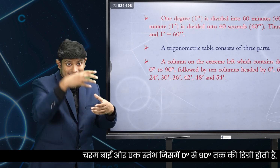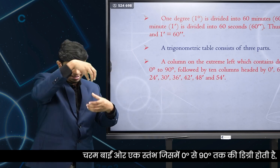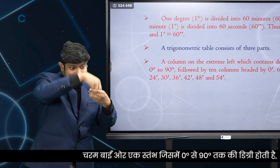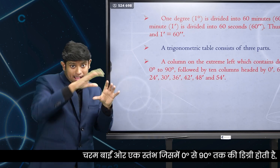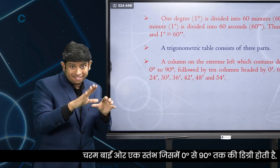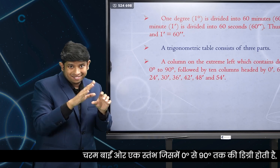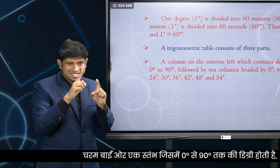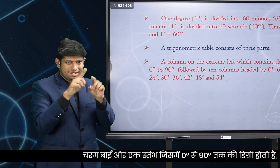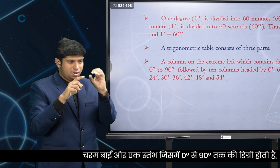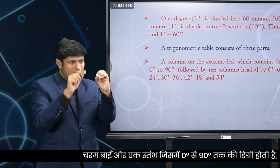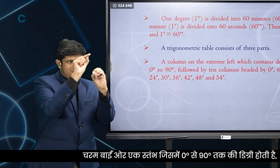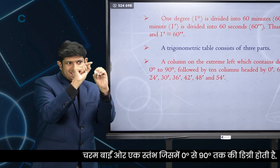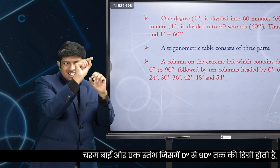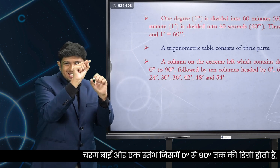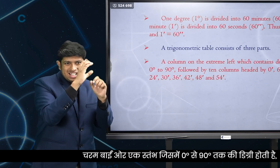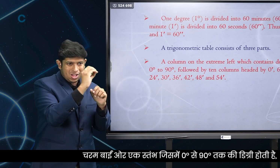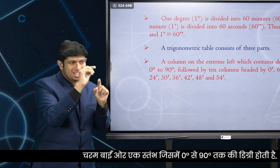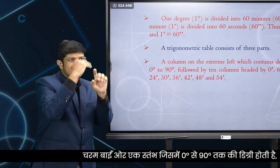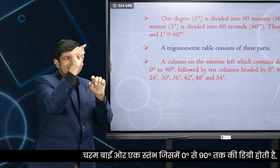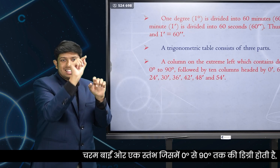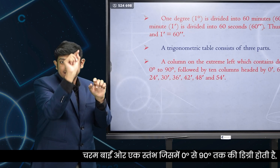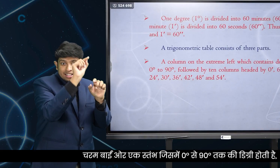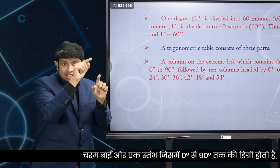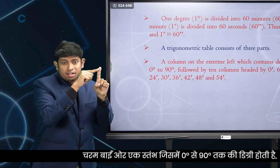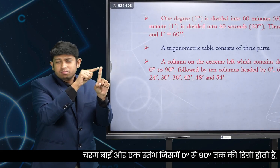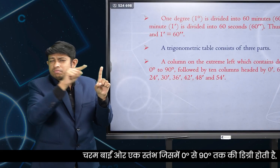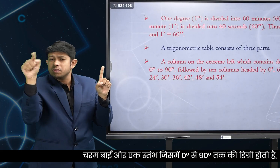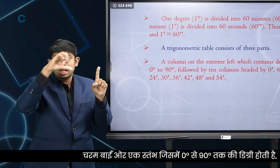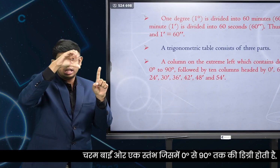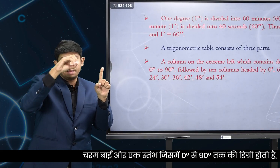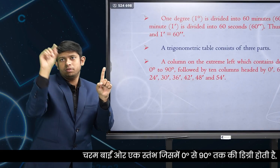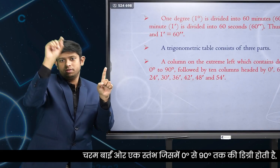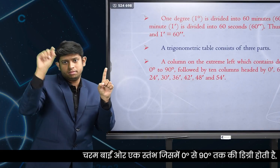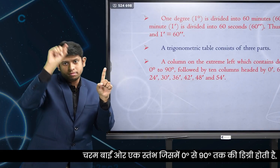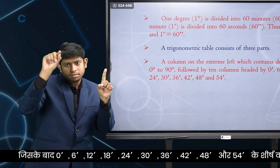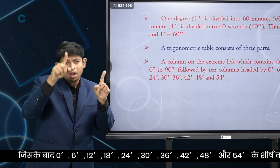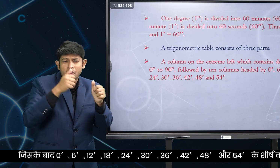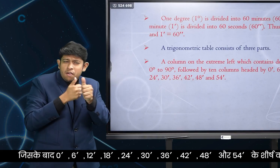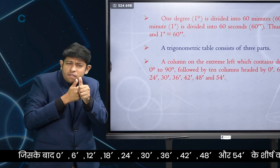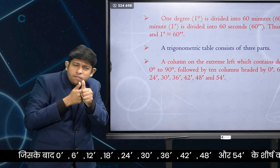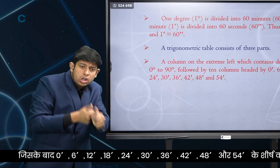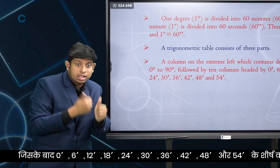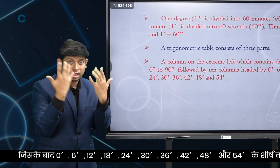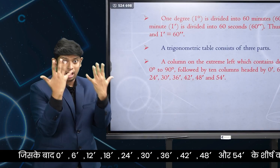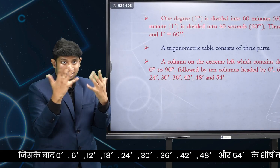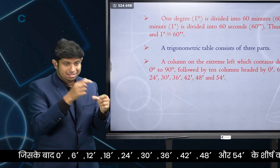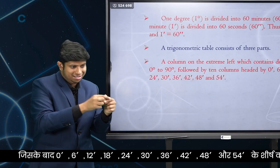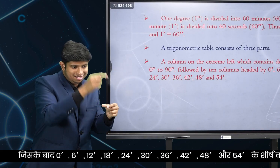स्तंभ जिसमें 0 डिग्री से 90 डिग्री तक की डिग्री होती है, जिसके बाद 0